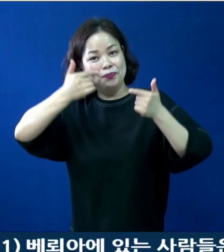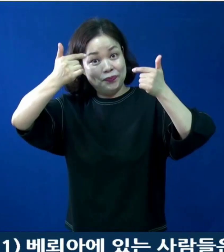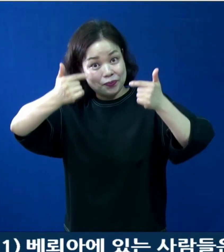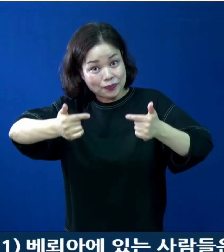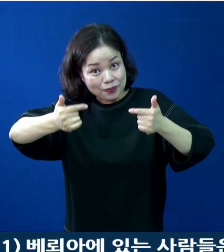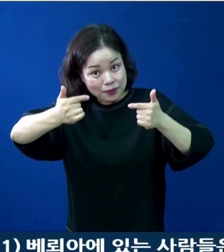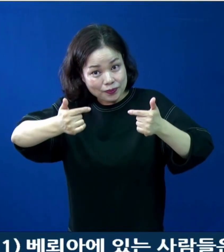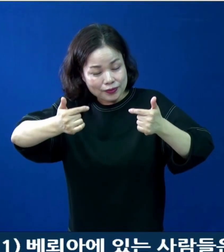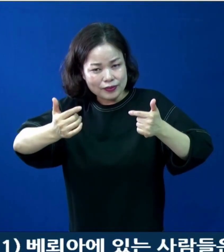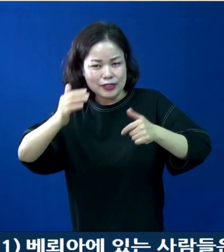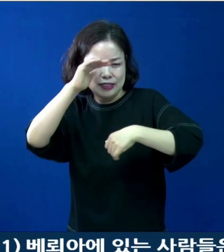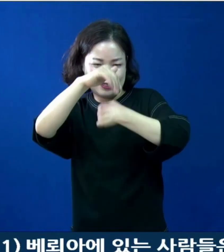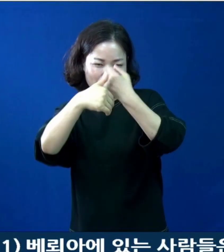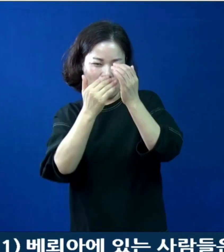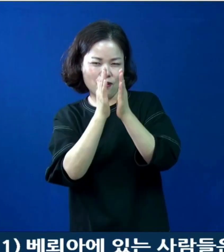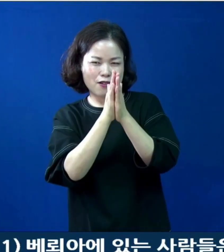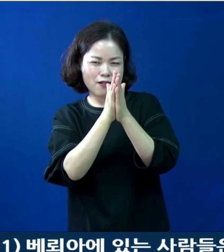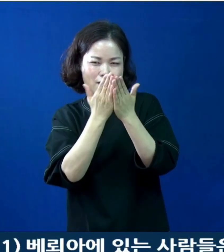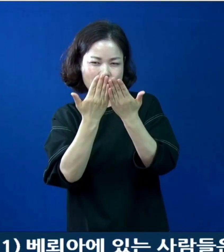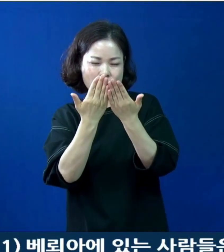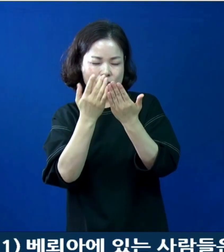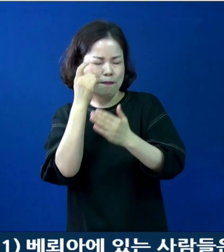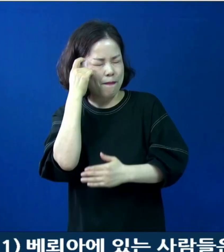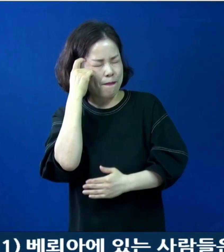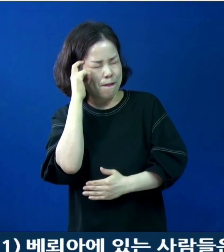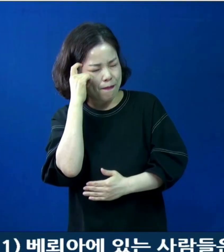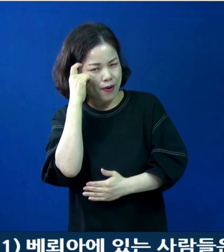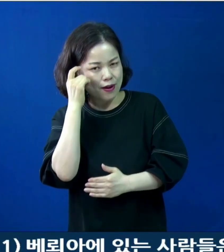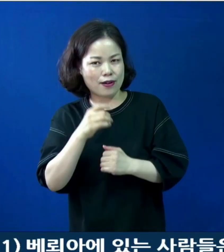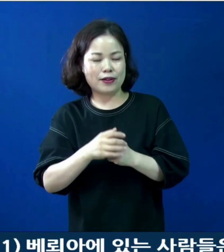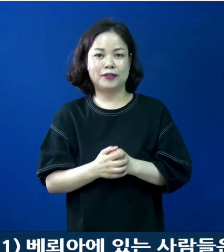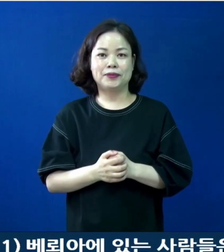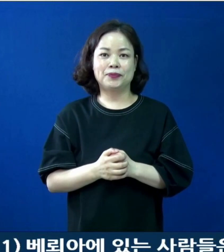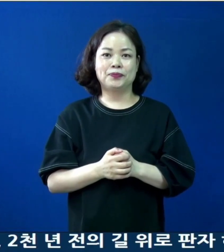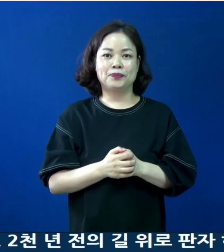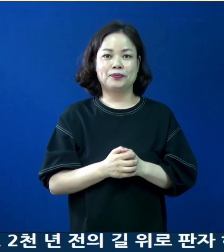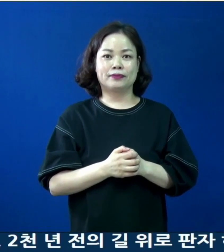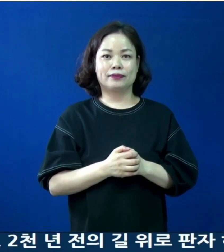날마다 성경을 상고하므로.